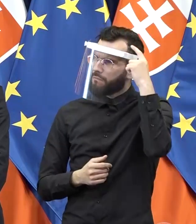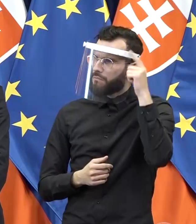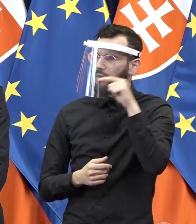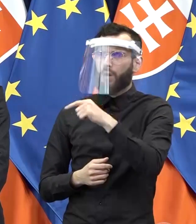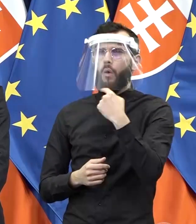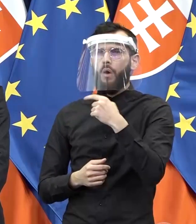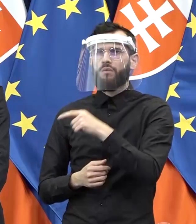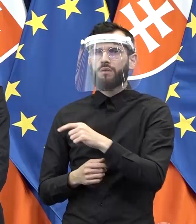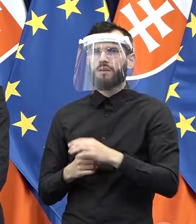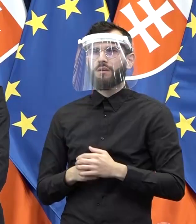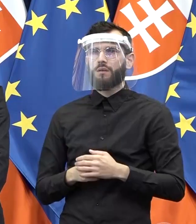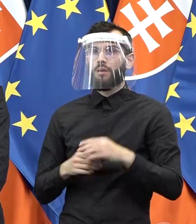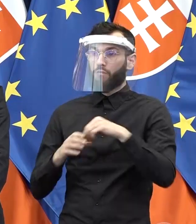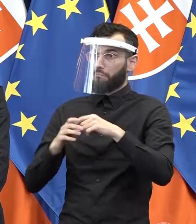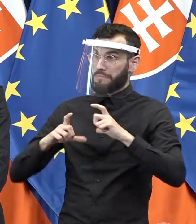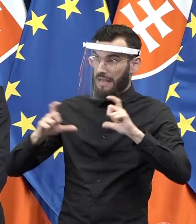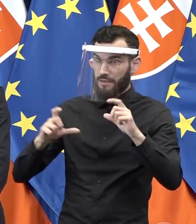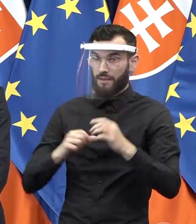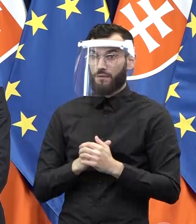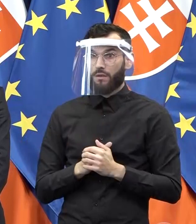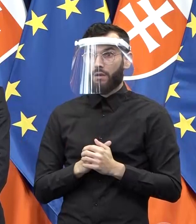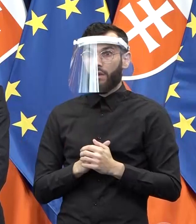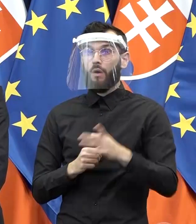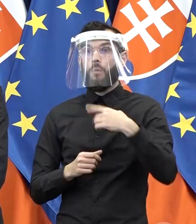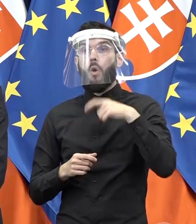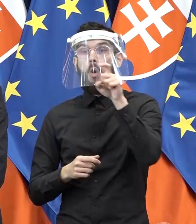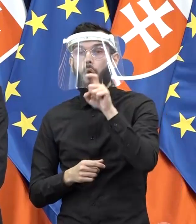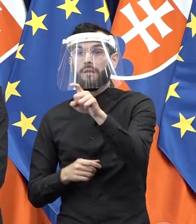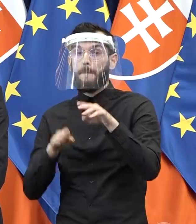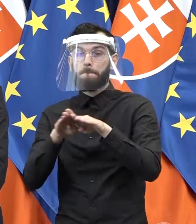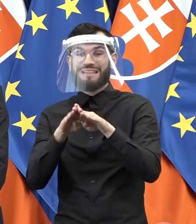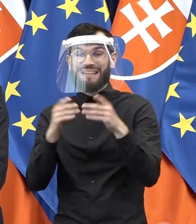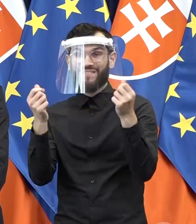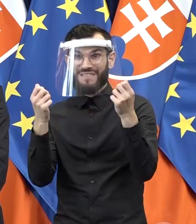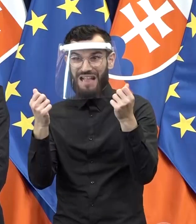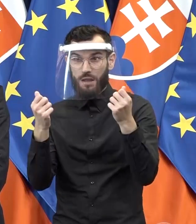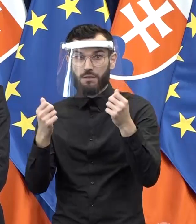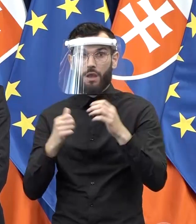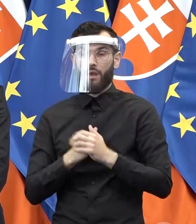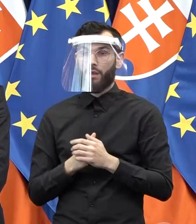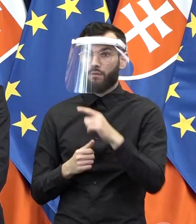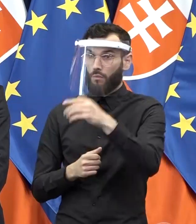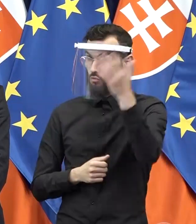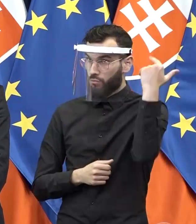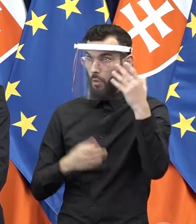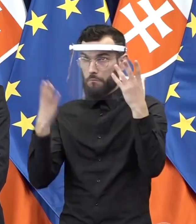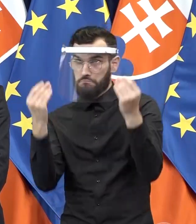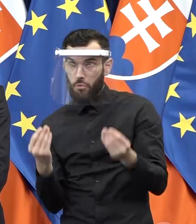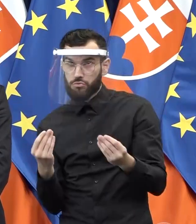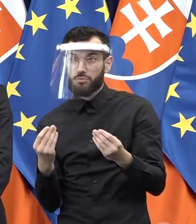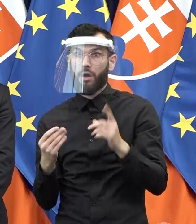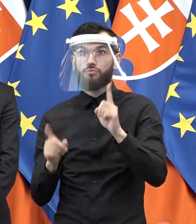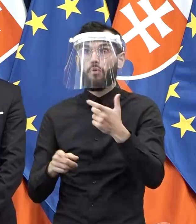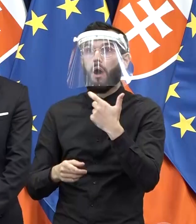zákona sa teda všetky lehoty zastavujú. A taká podotázka aj pre ministra financí, že či už ste si vyrátali, že ako to môže